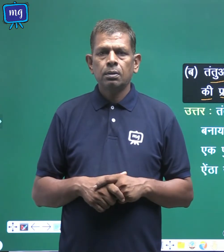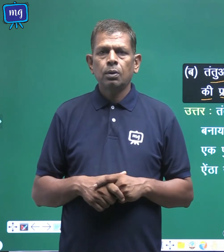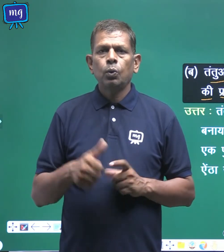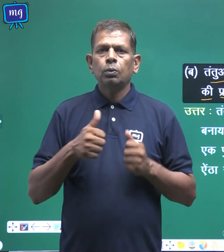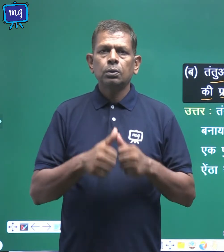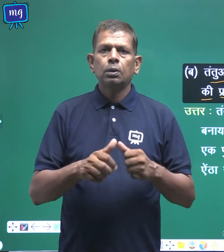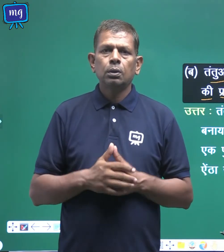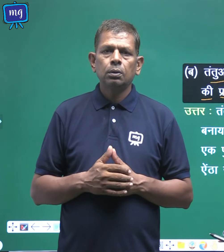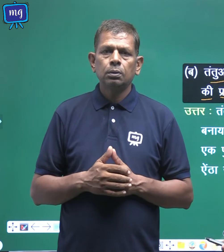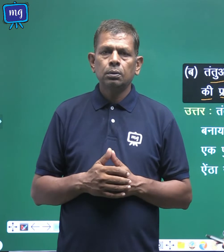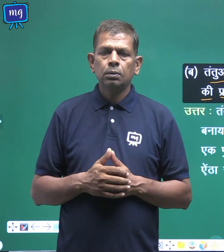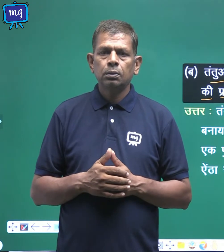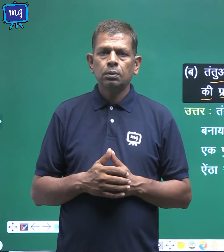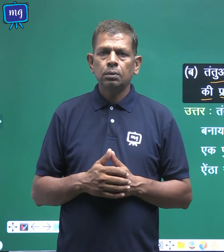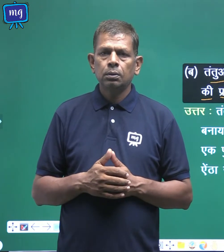उत्तर,